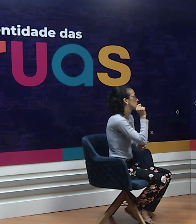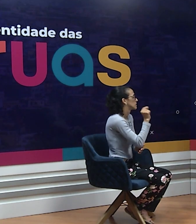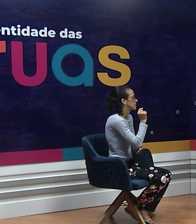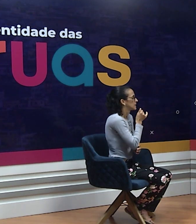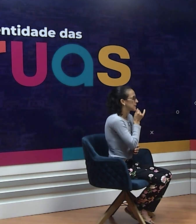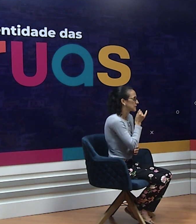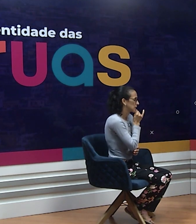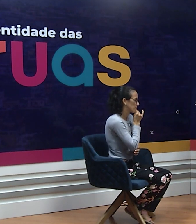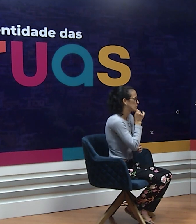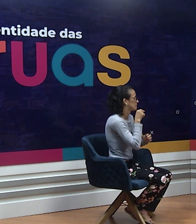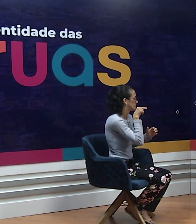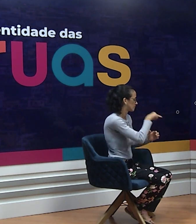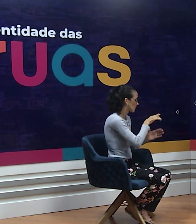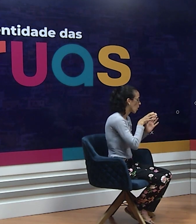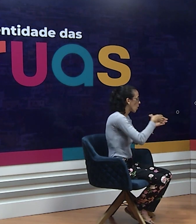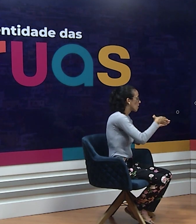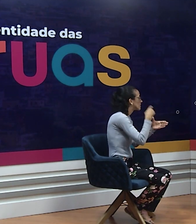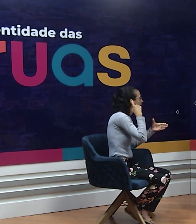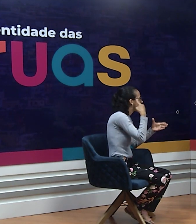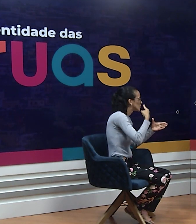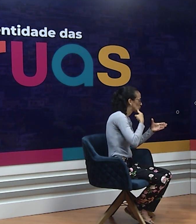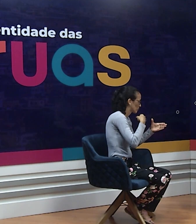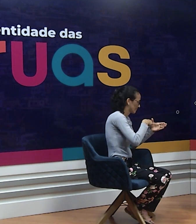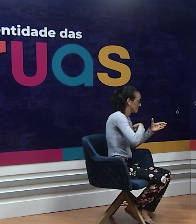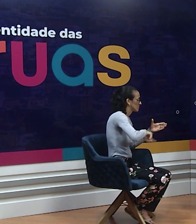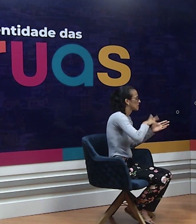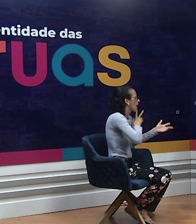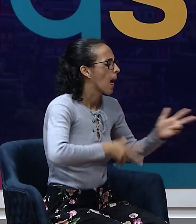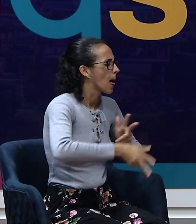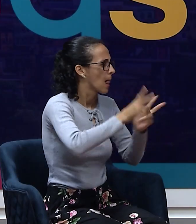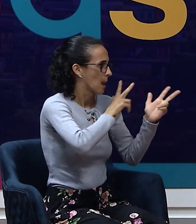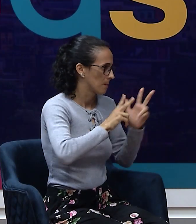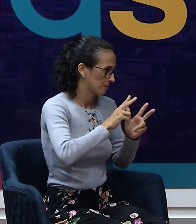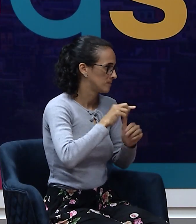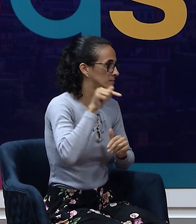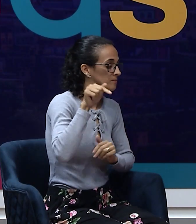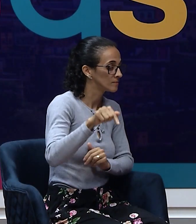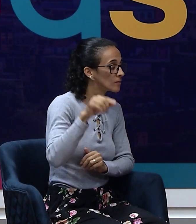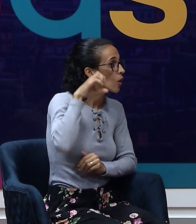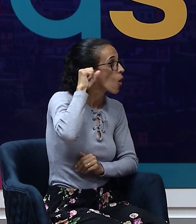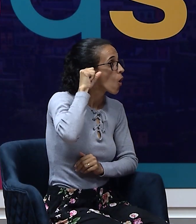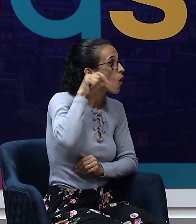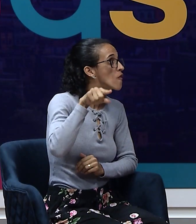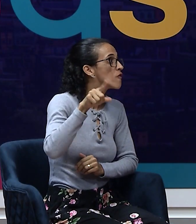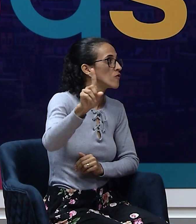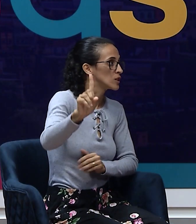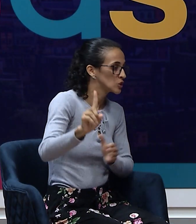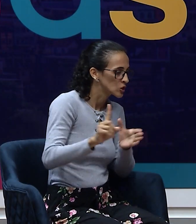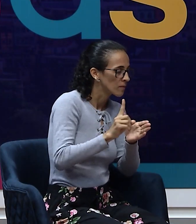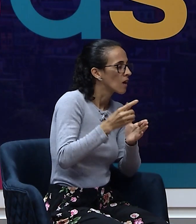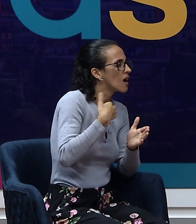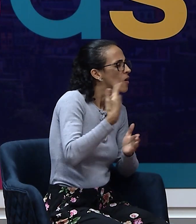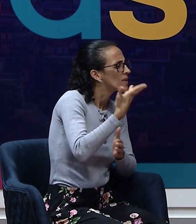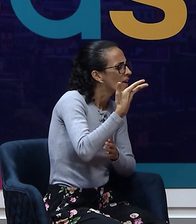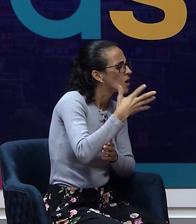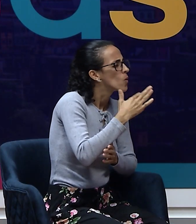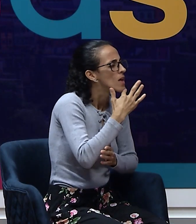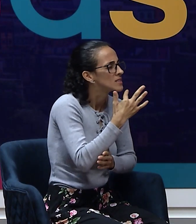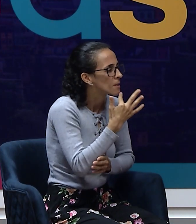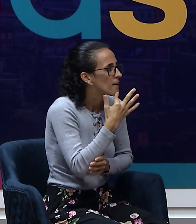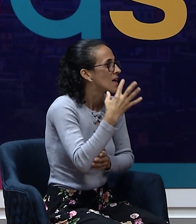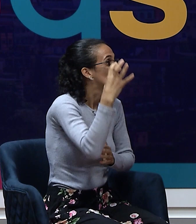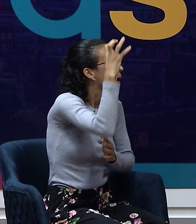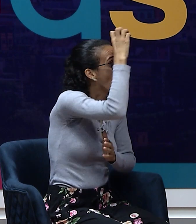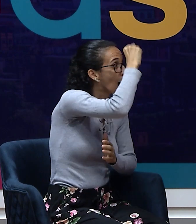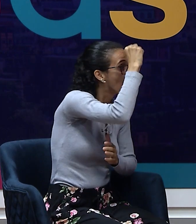Então, é muito importante a comunidade surda, eu vou dar um exemplo. A gente tem uma língua e a comunidade